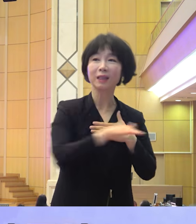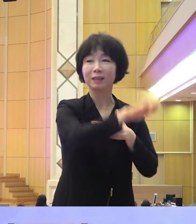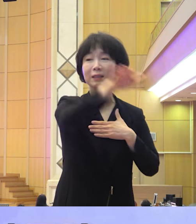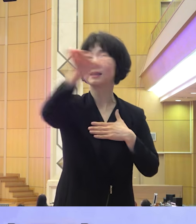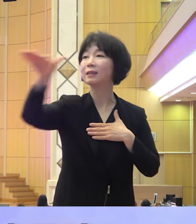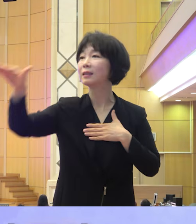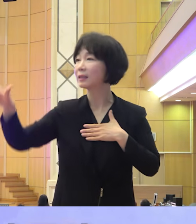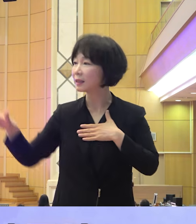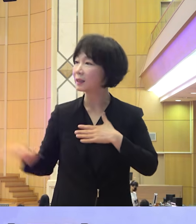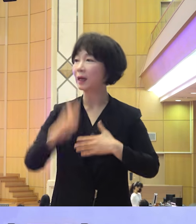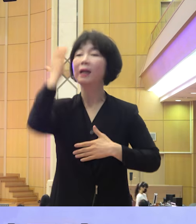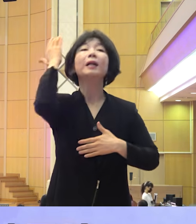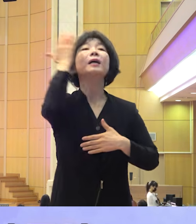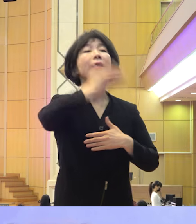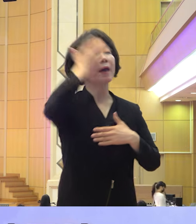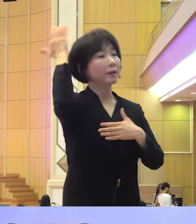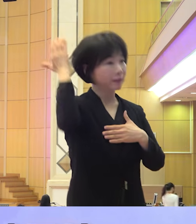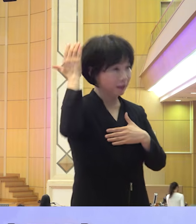우리를